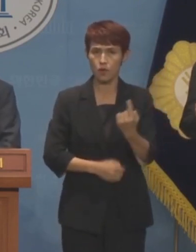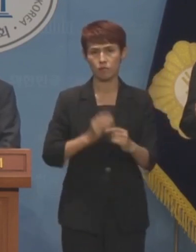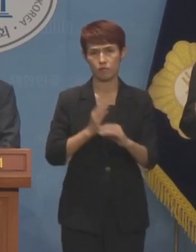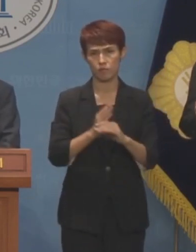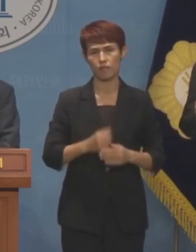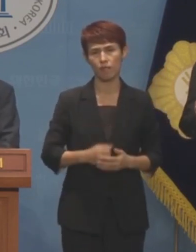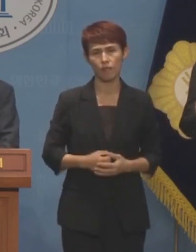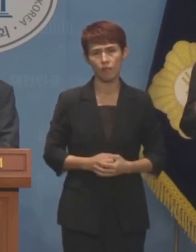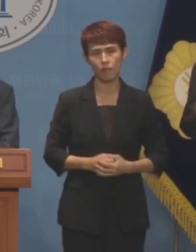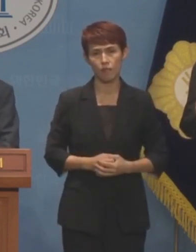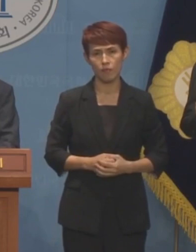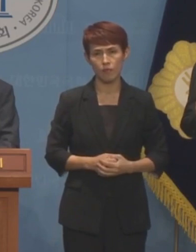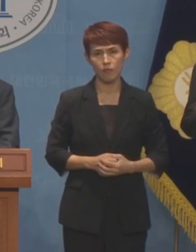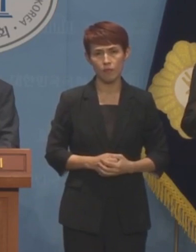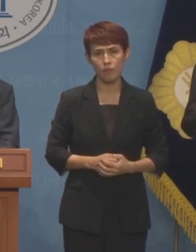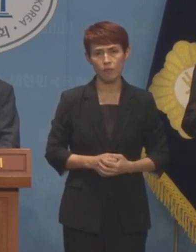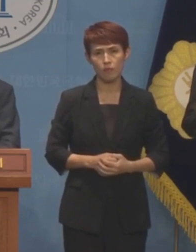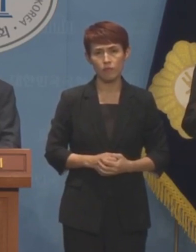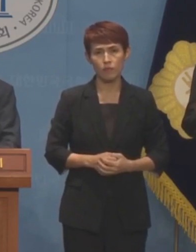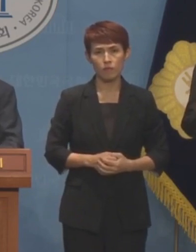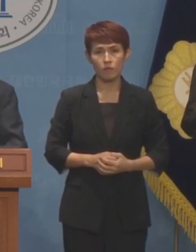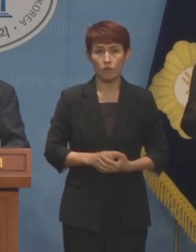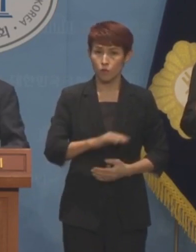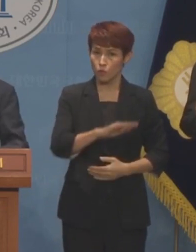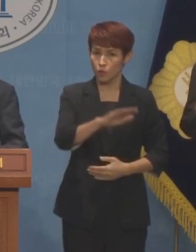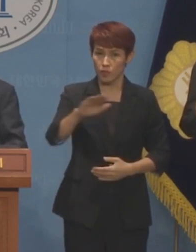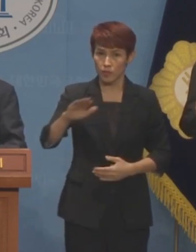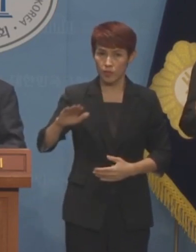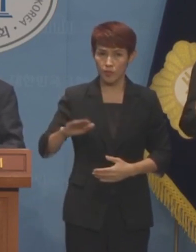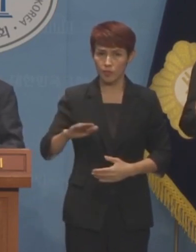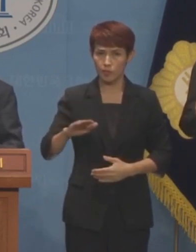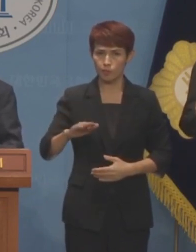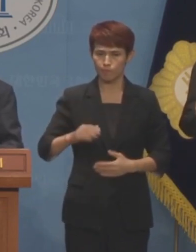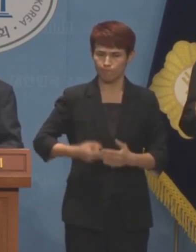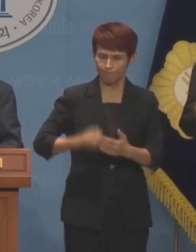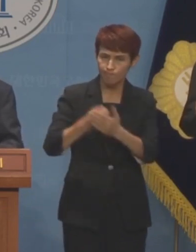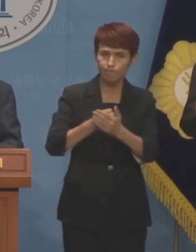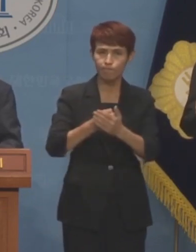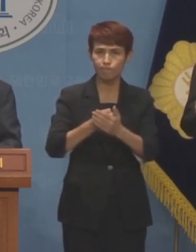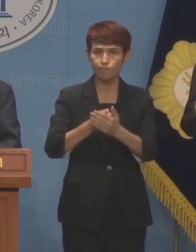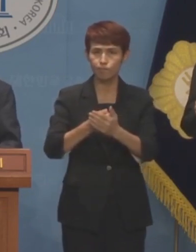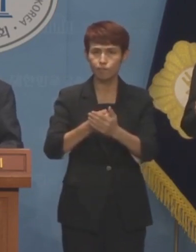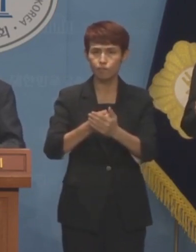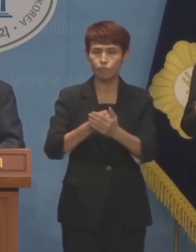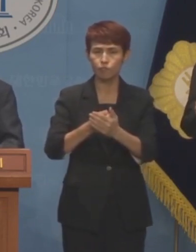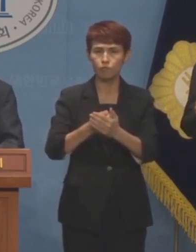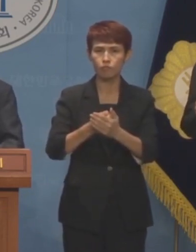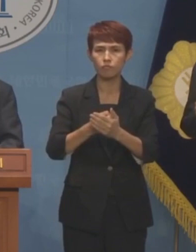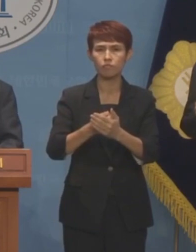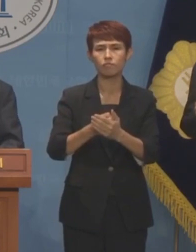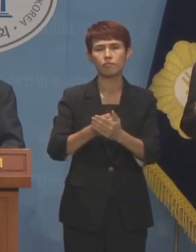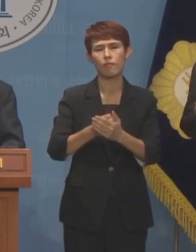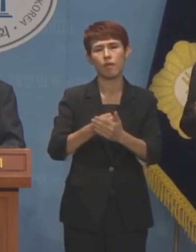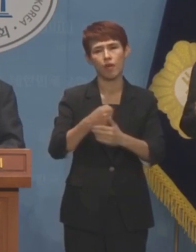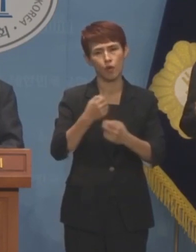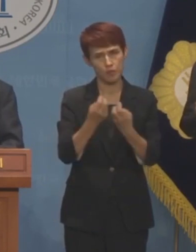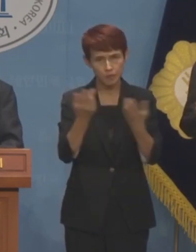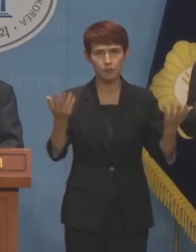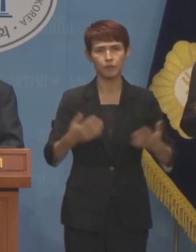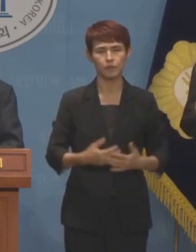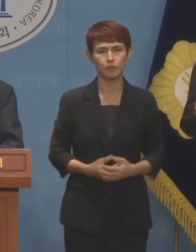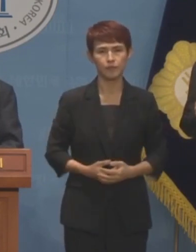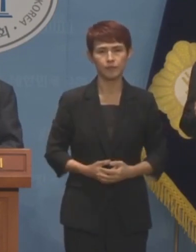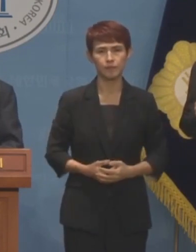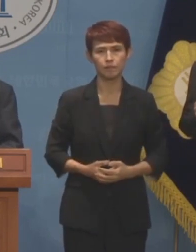다가오고 있습니다. 우리는 비장한 각오와 그리고 결심을 할 수밖에